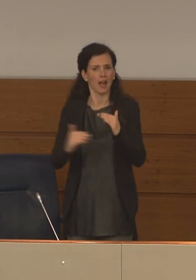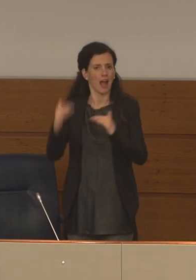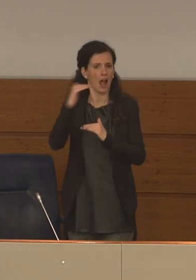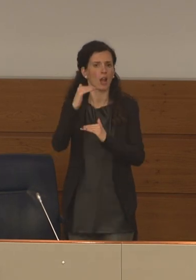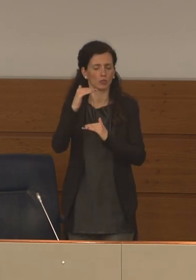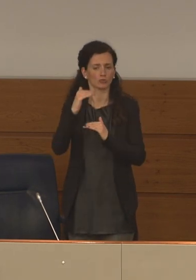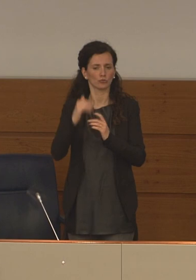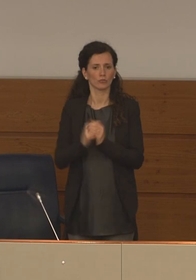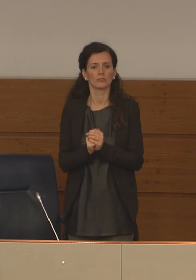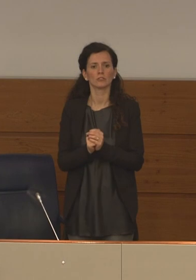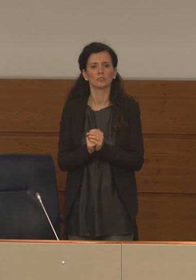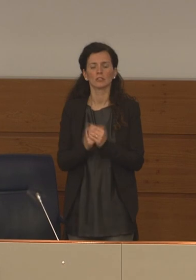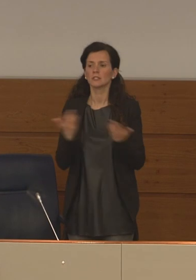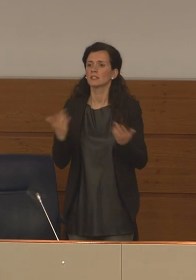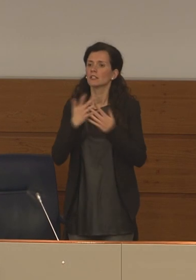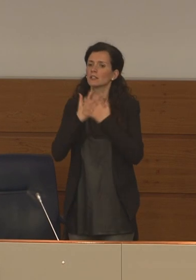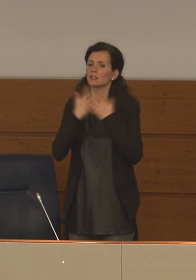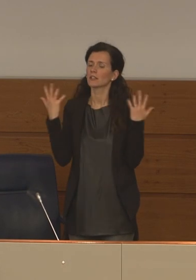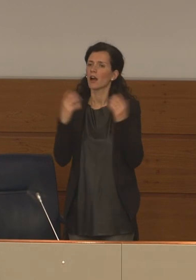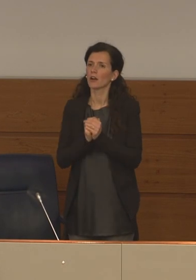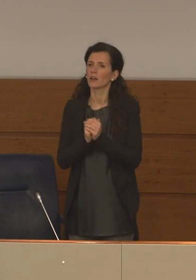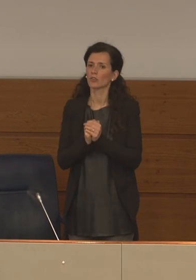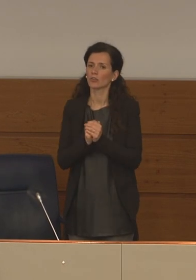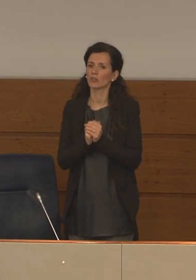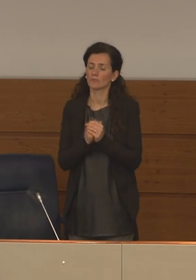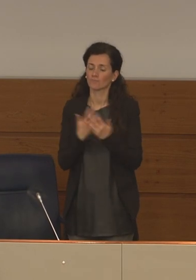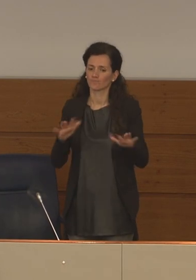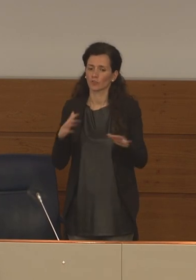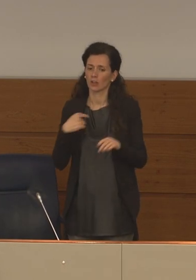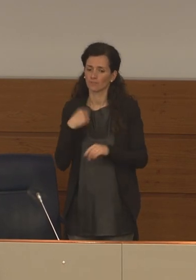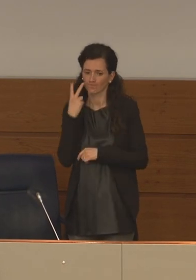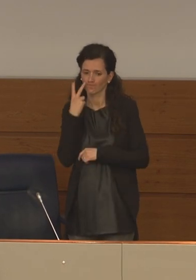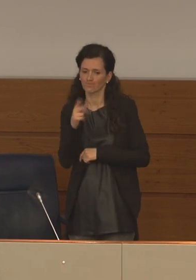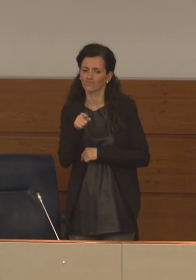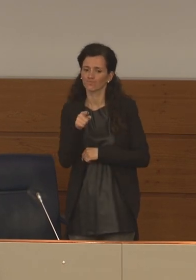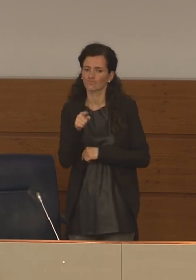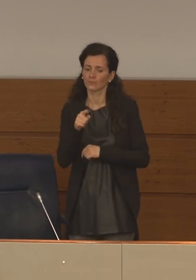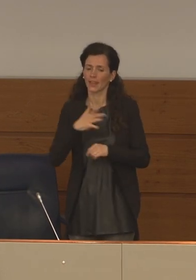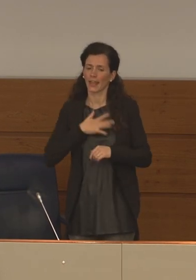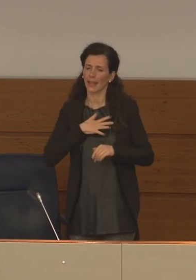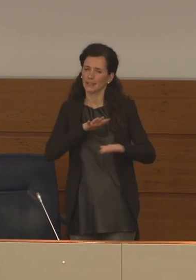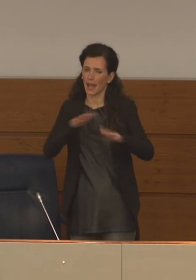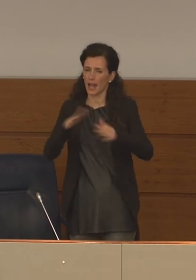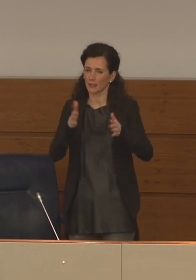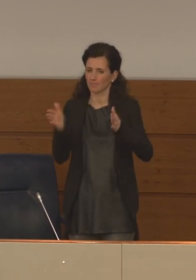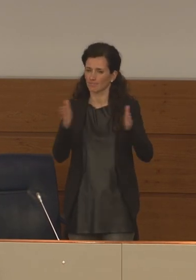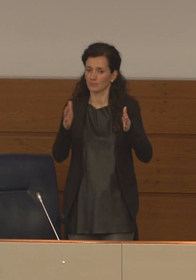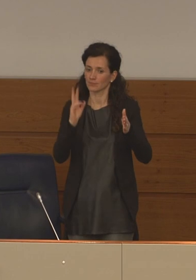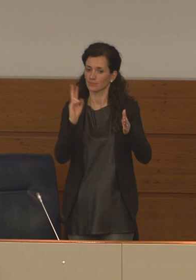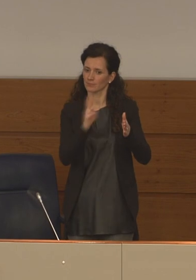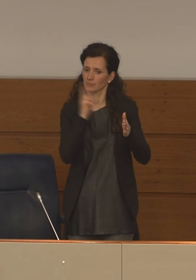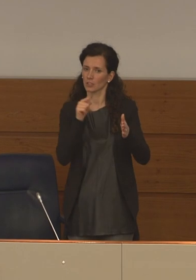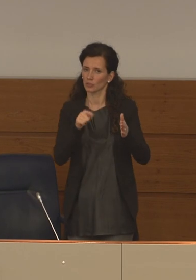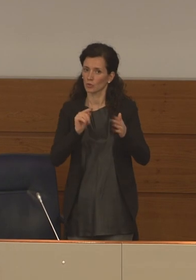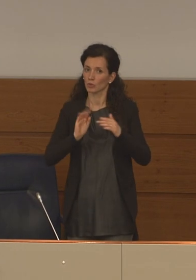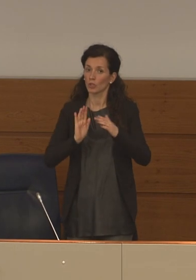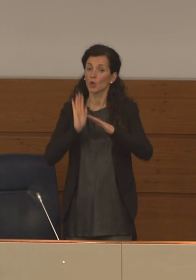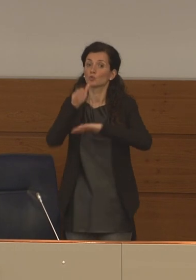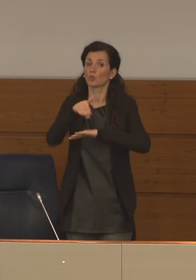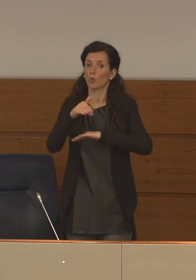chiaro che qual è il punto tant'è vero che abbiamo visto che l'età media dei deceduti è superiore agli